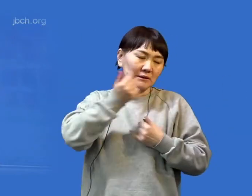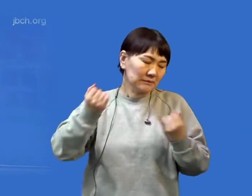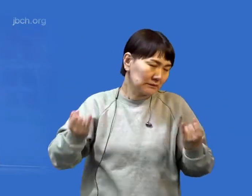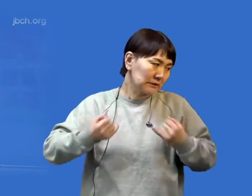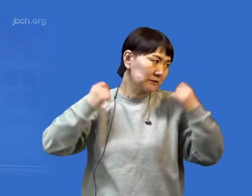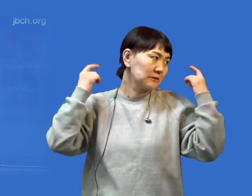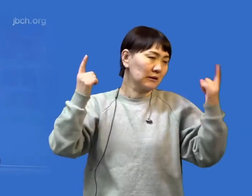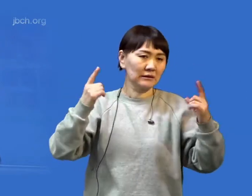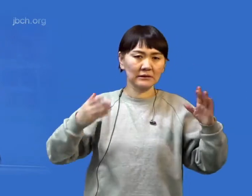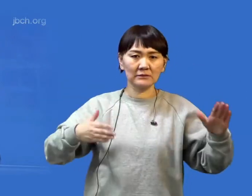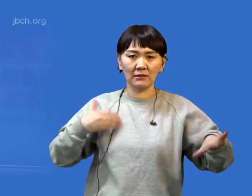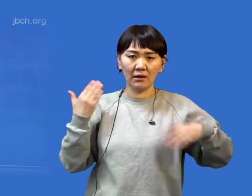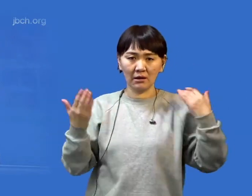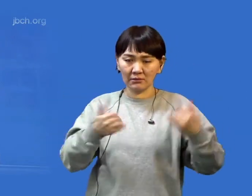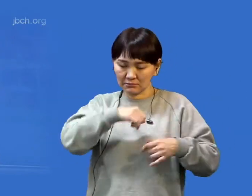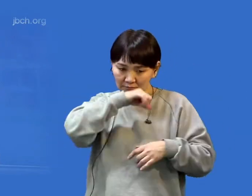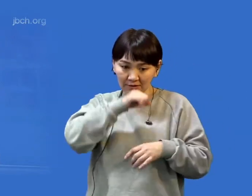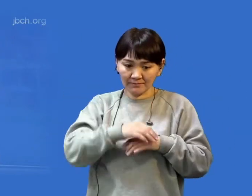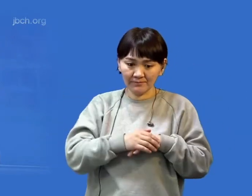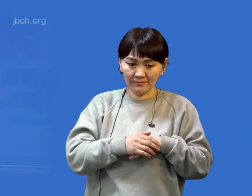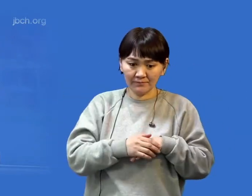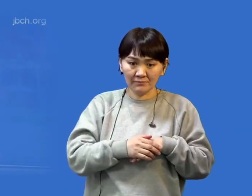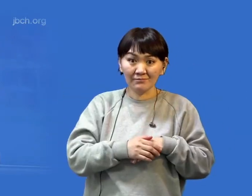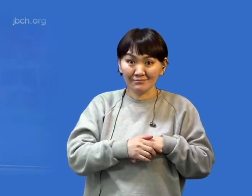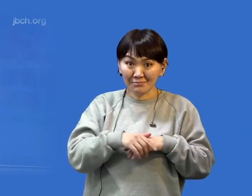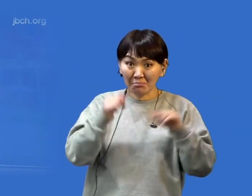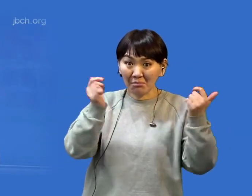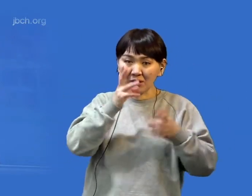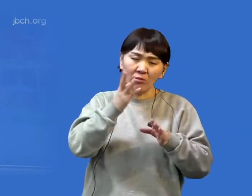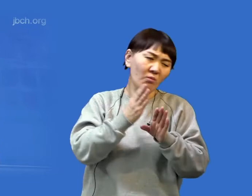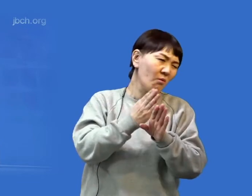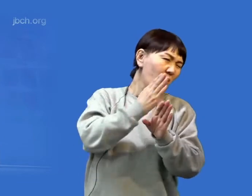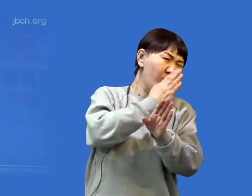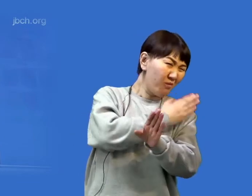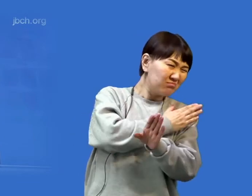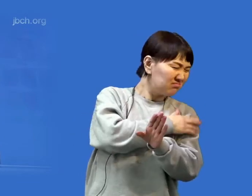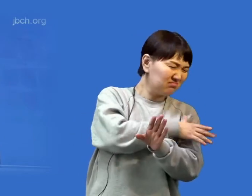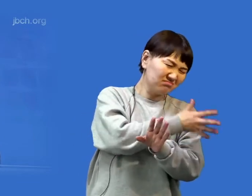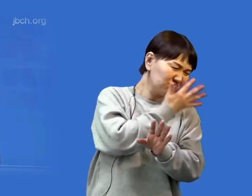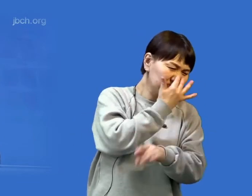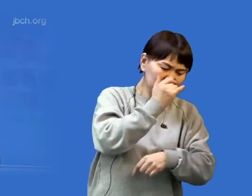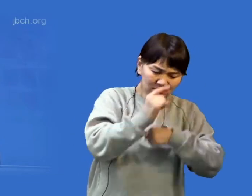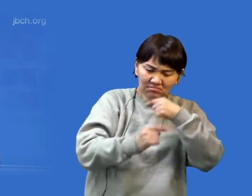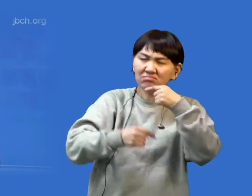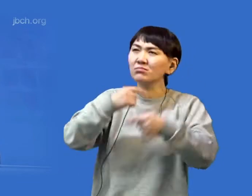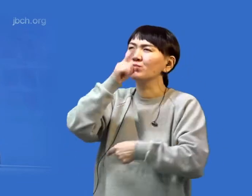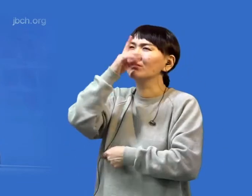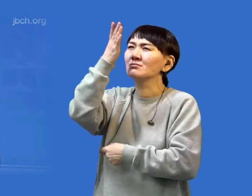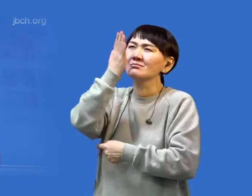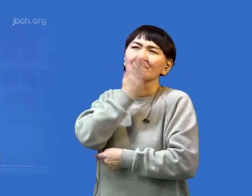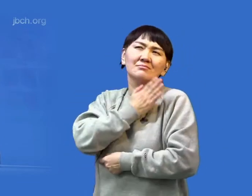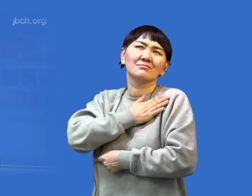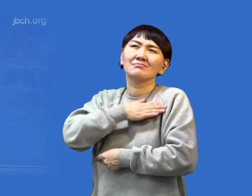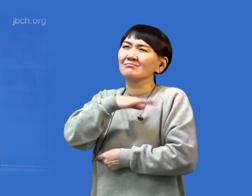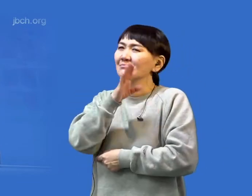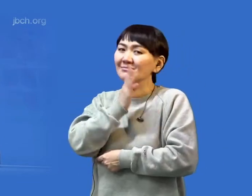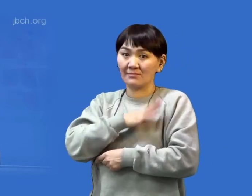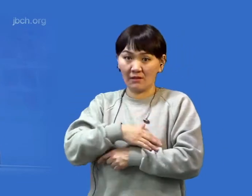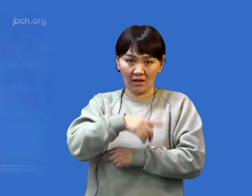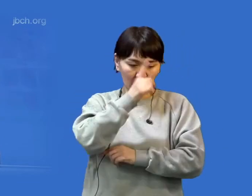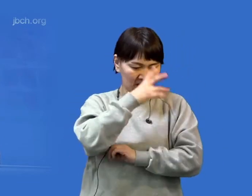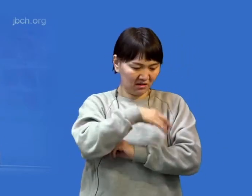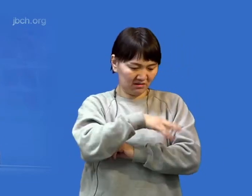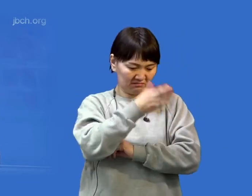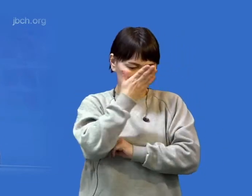Махтан дуудлахтаа өмнөхөөсөө л илүү бурхан таныг хайрлаж байна. Бурхан эсвэл яасан ч худлаа